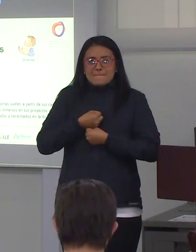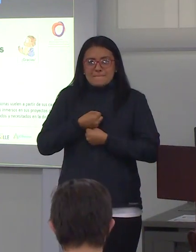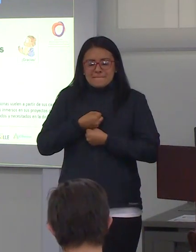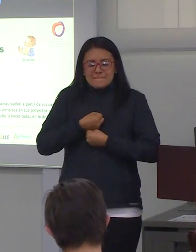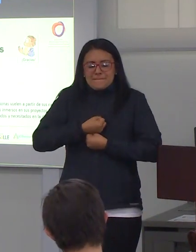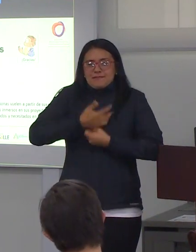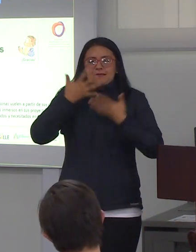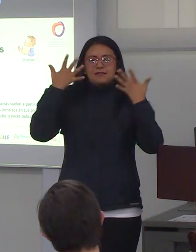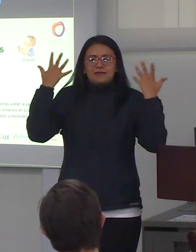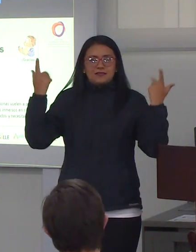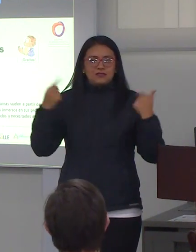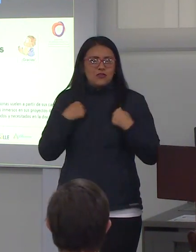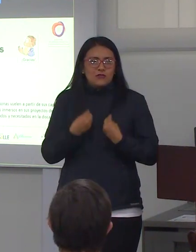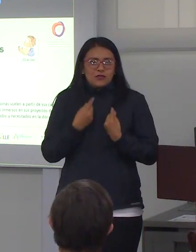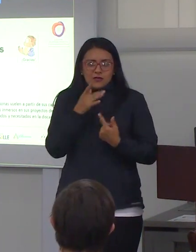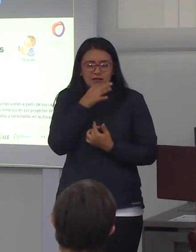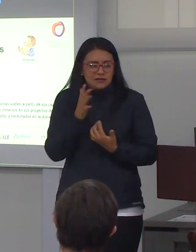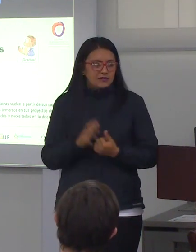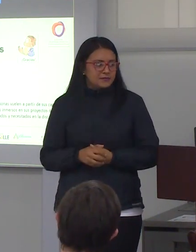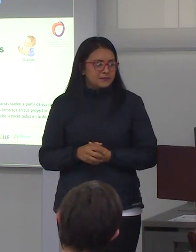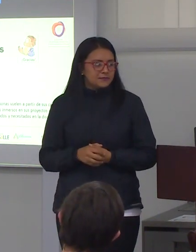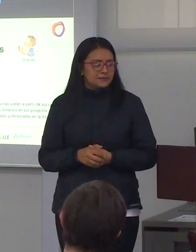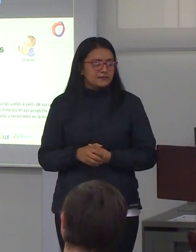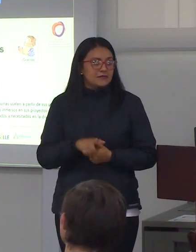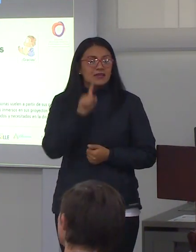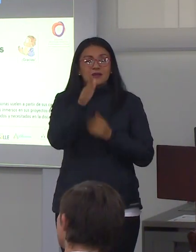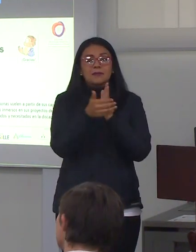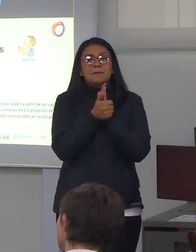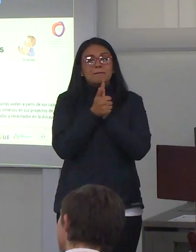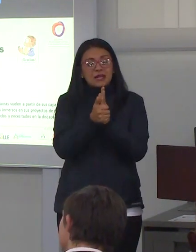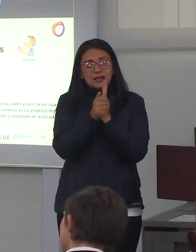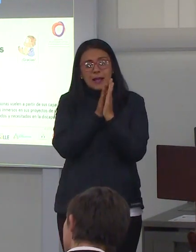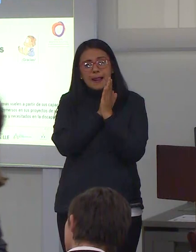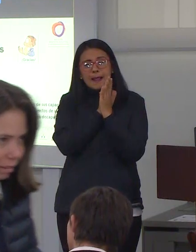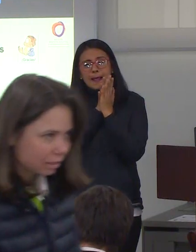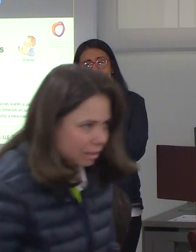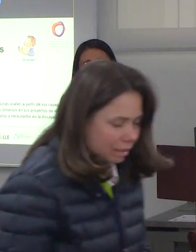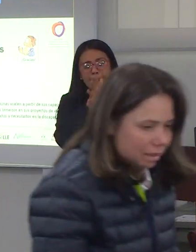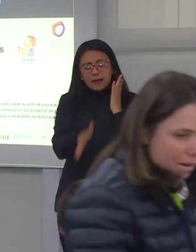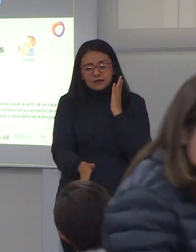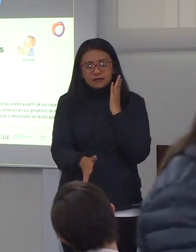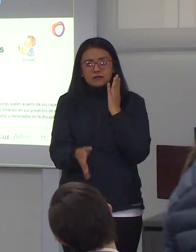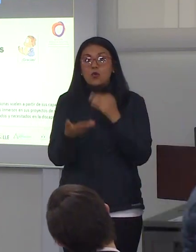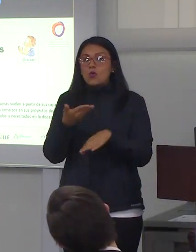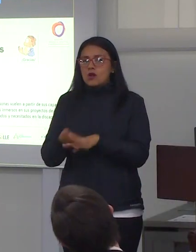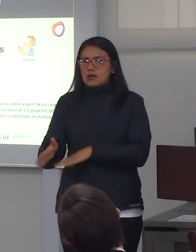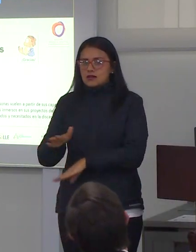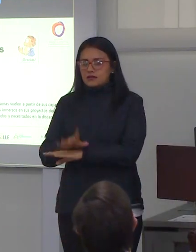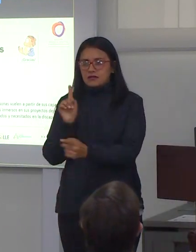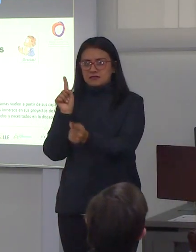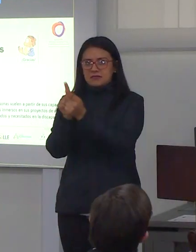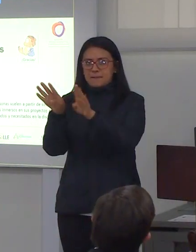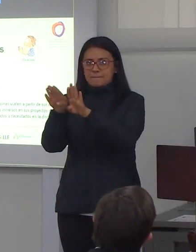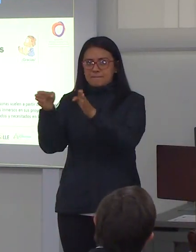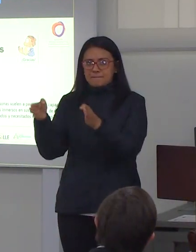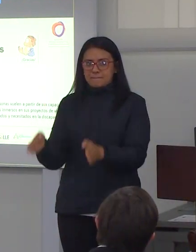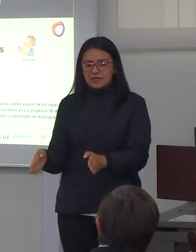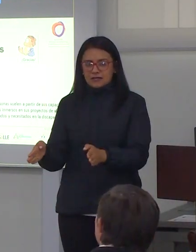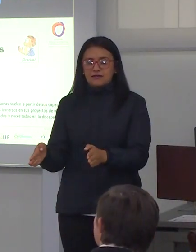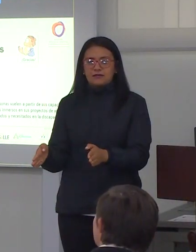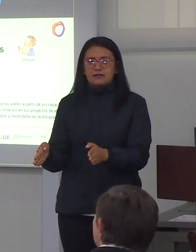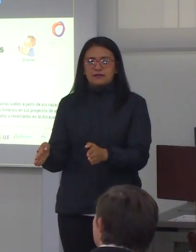no está vivo el método narrativo Jorge Iván por la tarde ojalá nos encontremos en la mesa